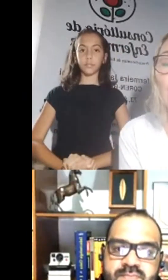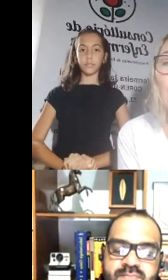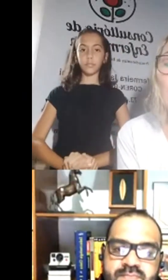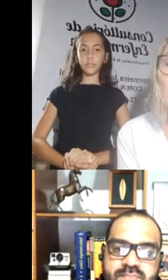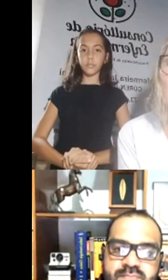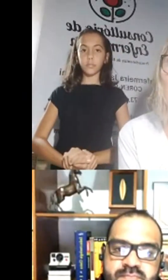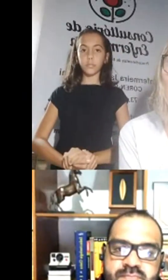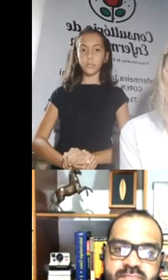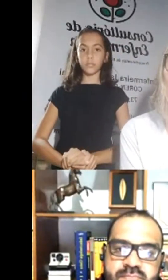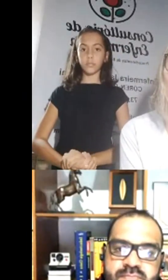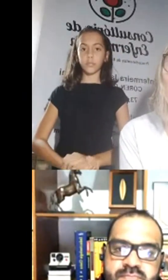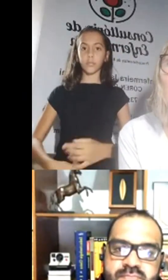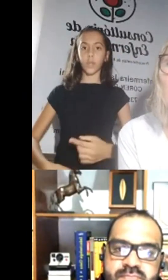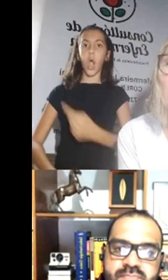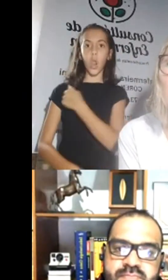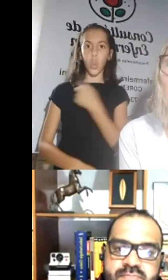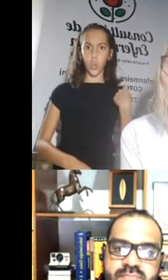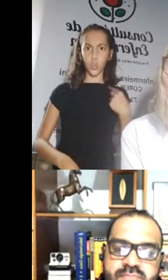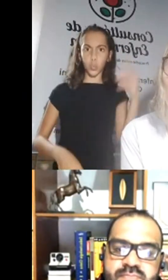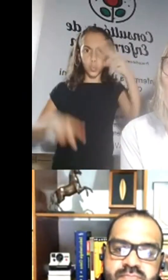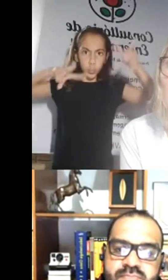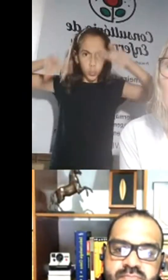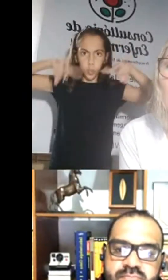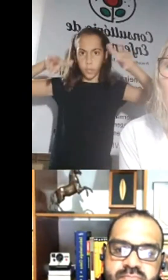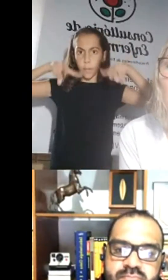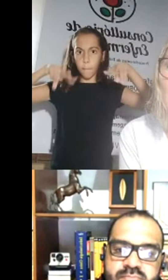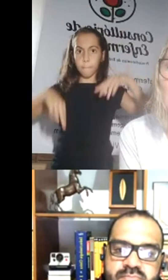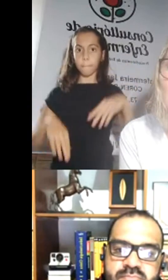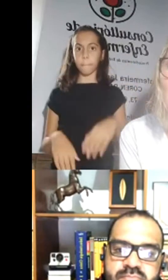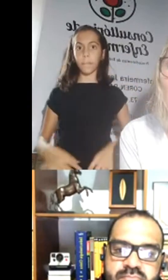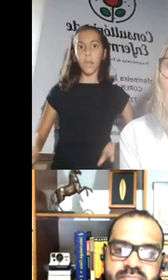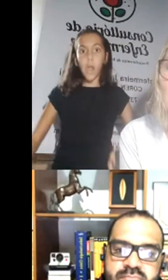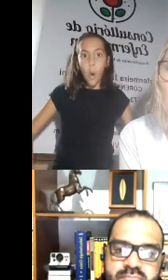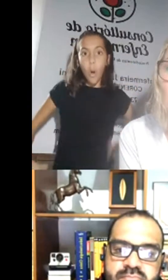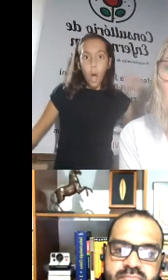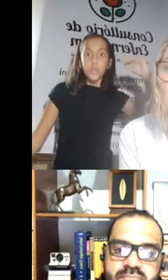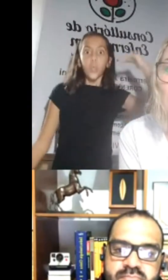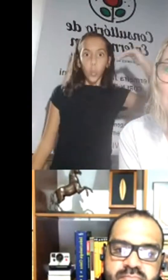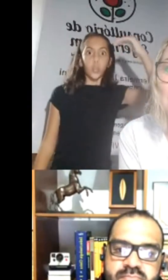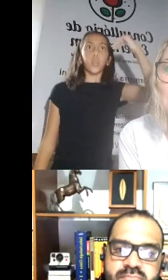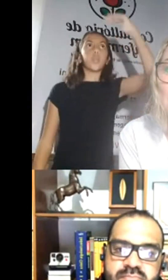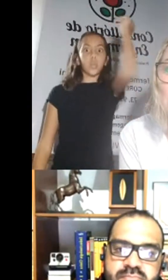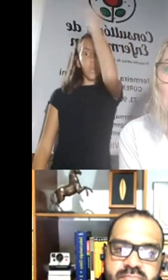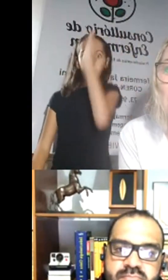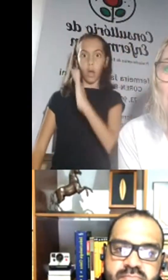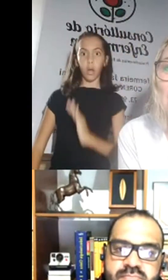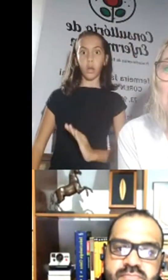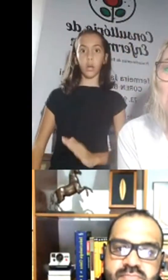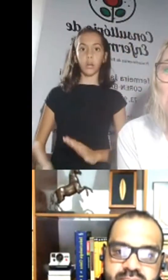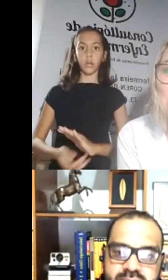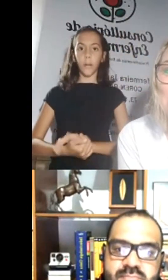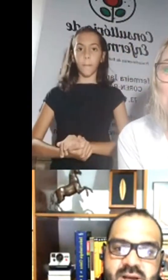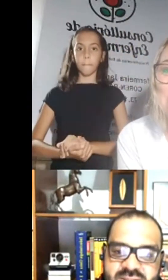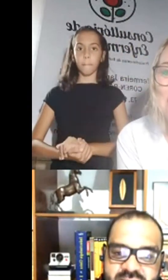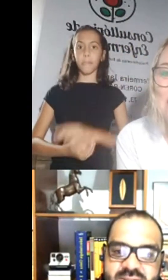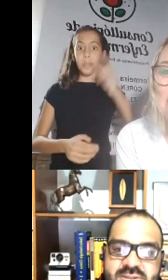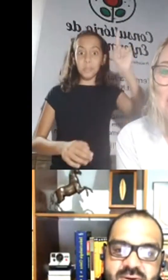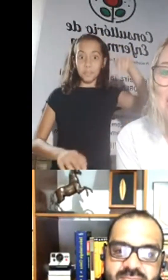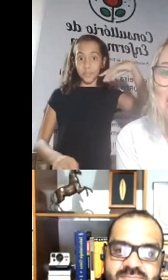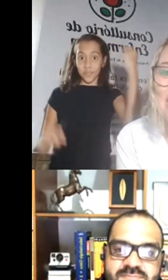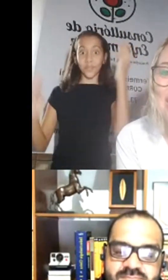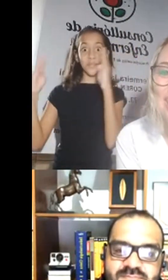Assim, a gente tem visto, doutor Diogo, que os índices de obesos têm aumentado no país, né? Acredito que depois